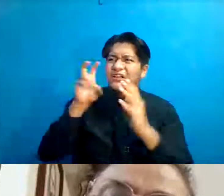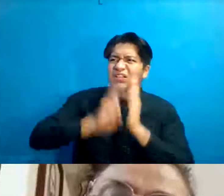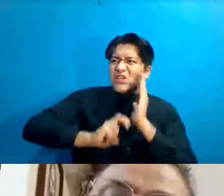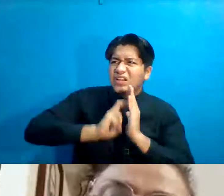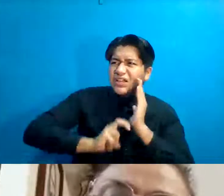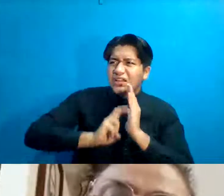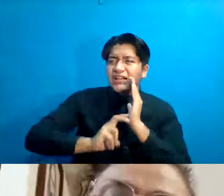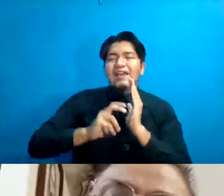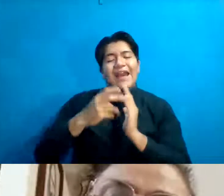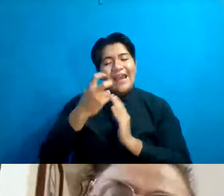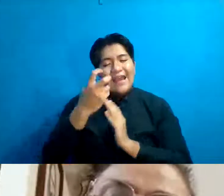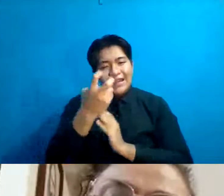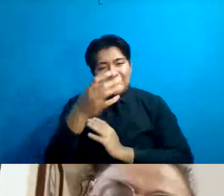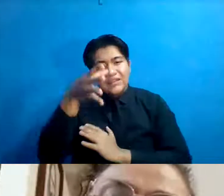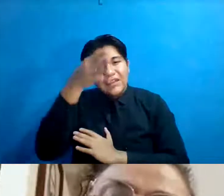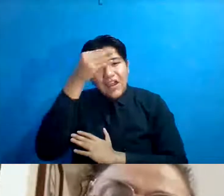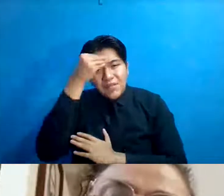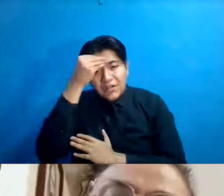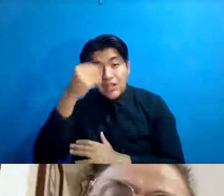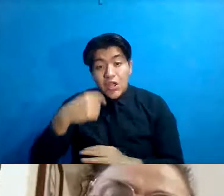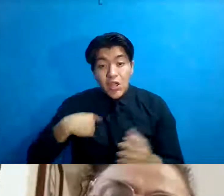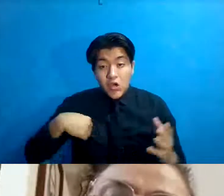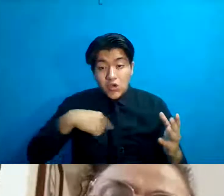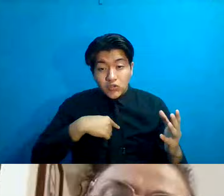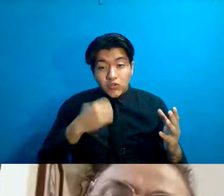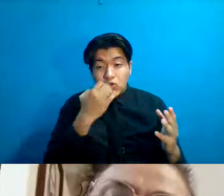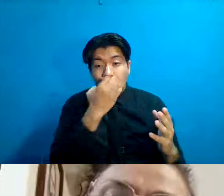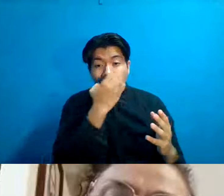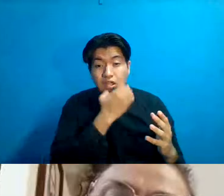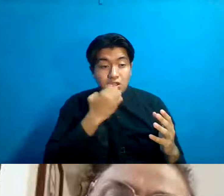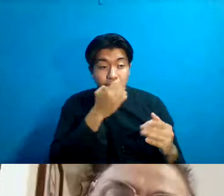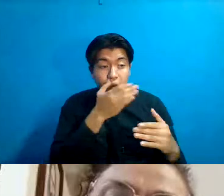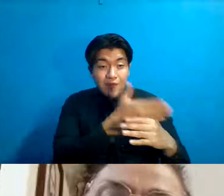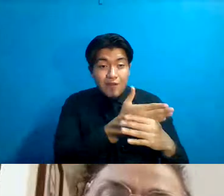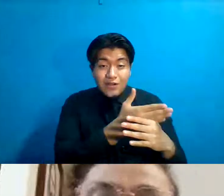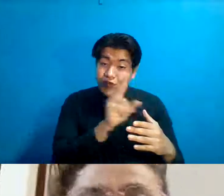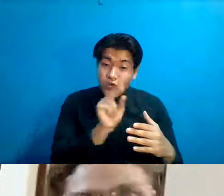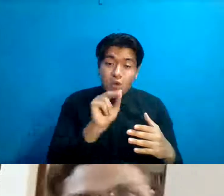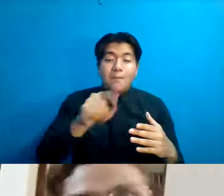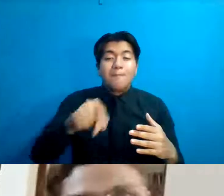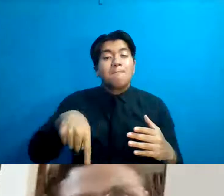manera, no fuimos a ninguna escuela. Sin embargo, nosotros